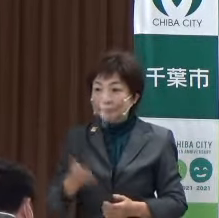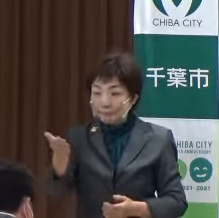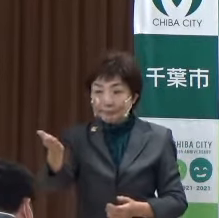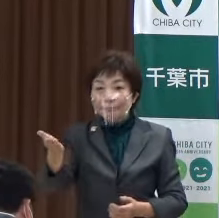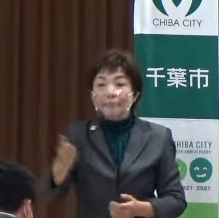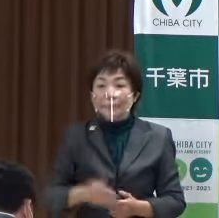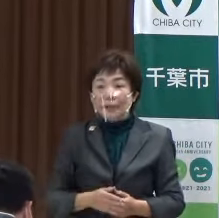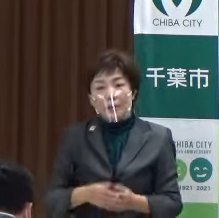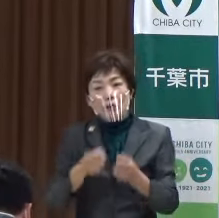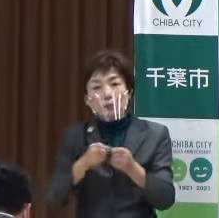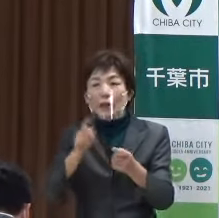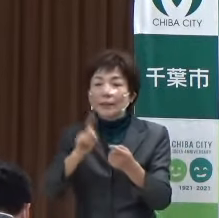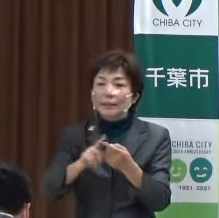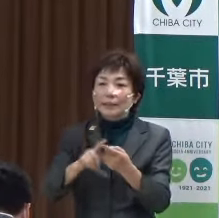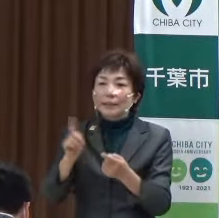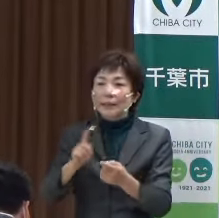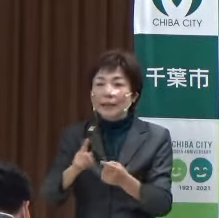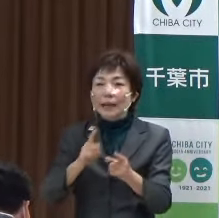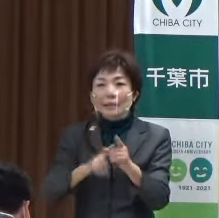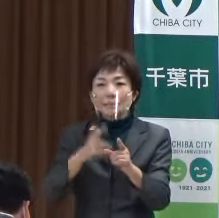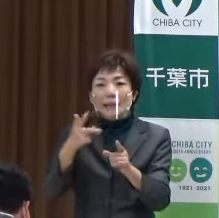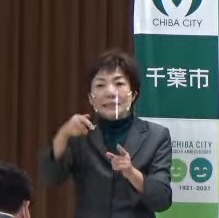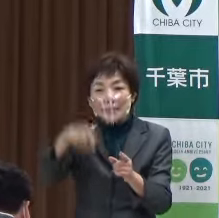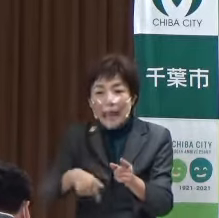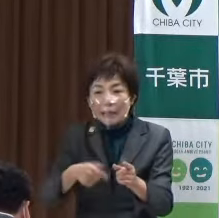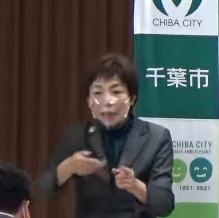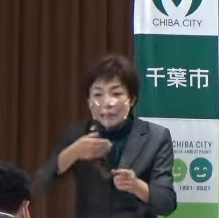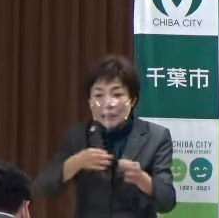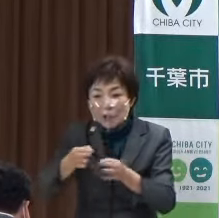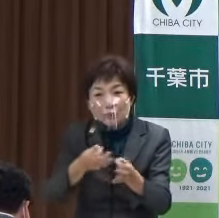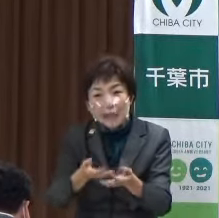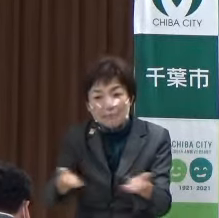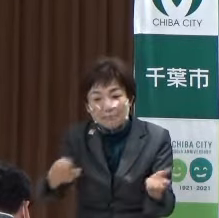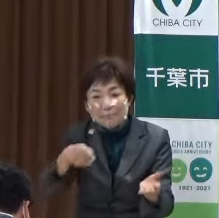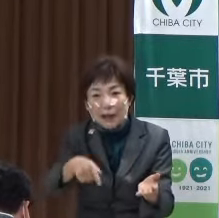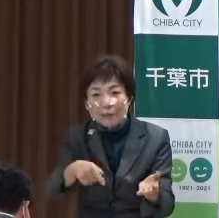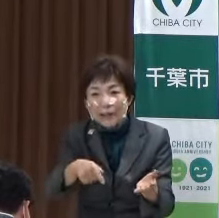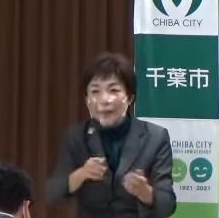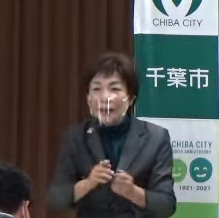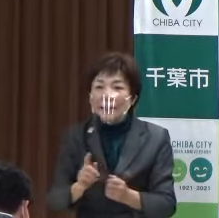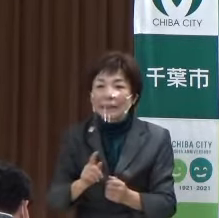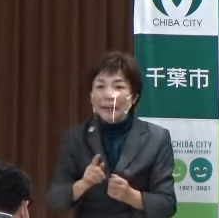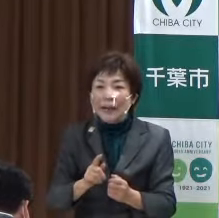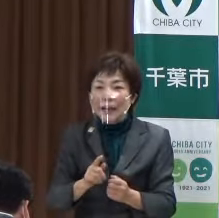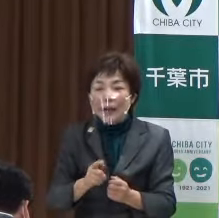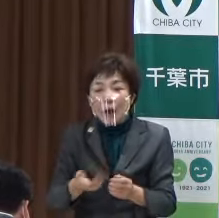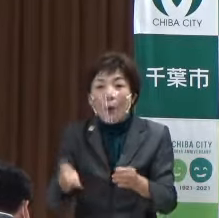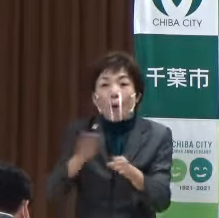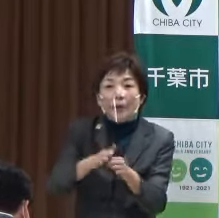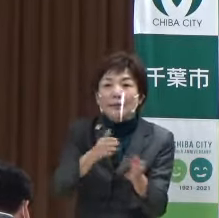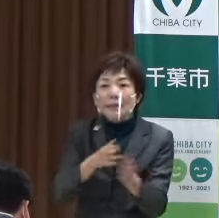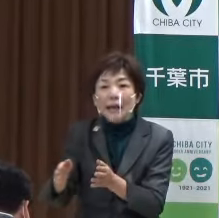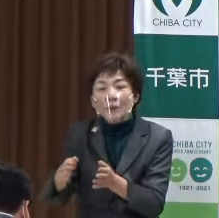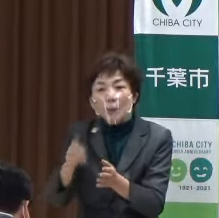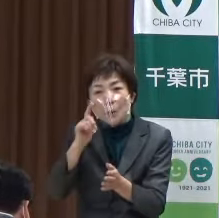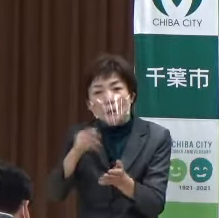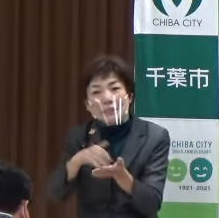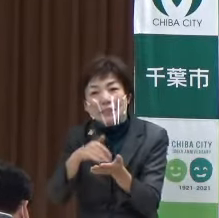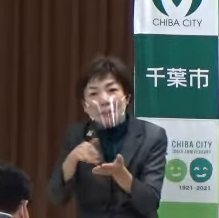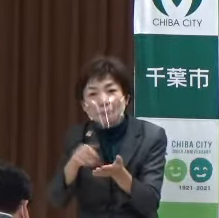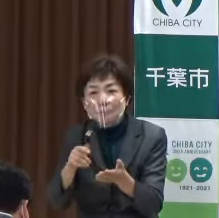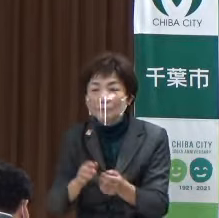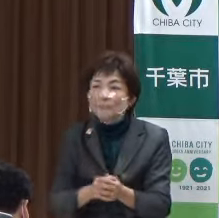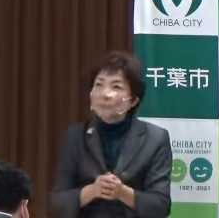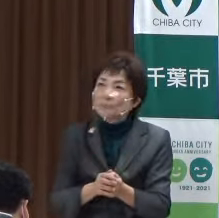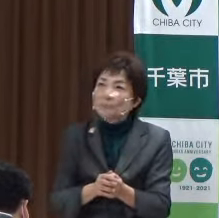ます。具体的に何かこう千葉市内の飲食店などでそういった資産を、そういった補填制度を導入